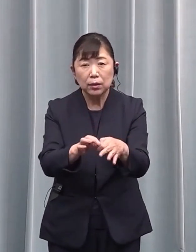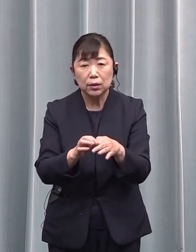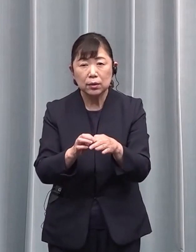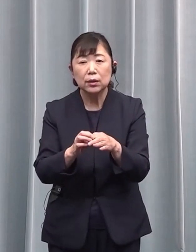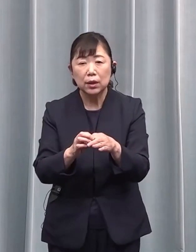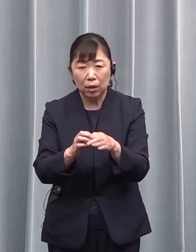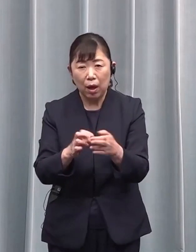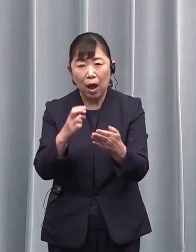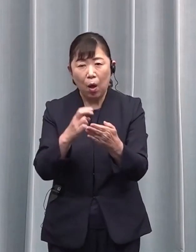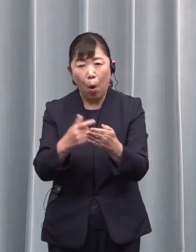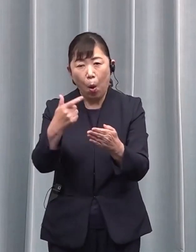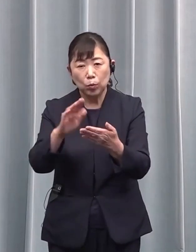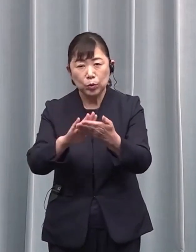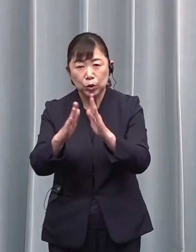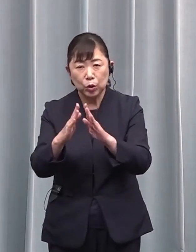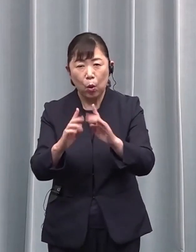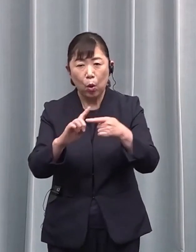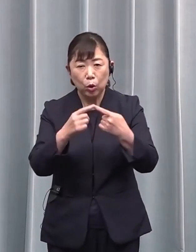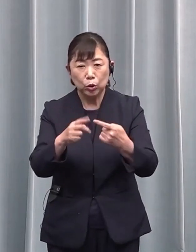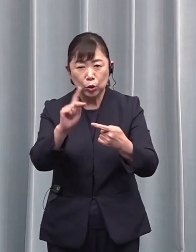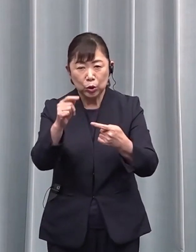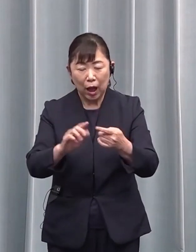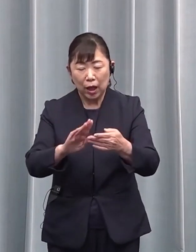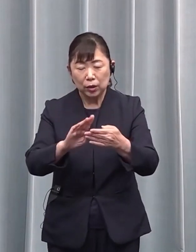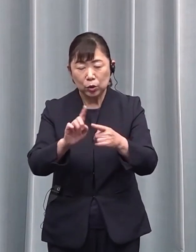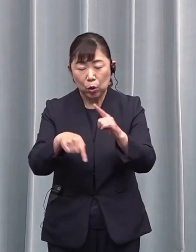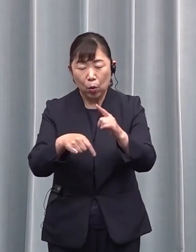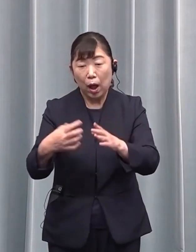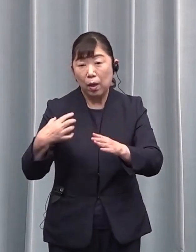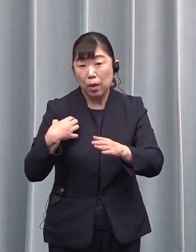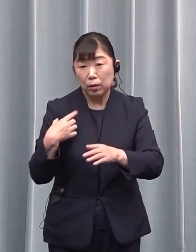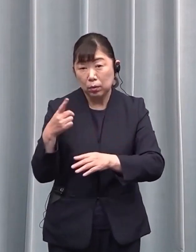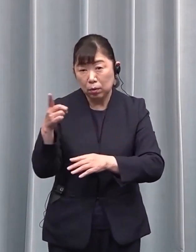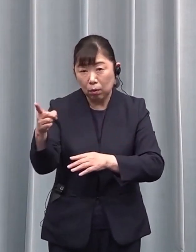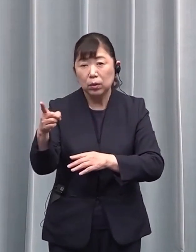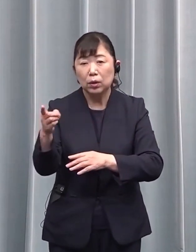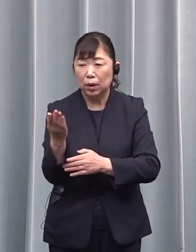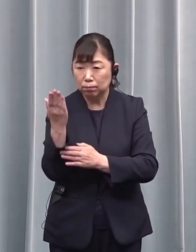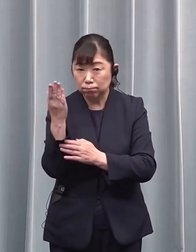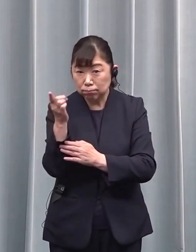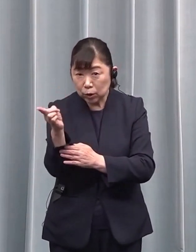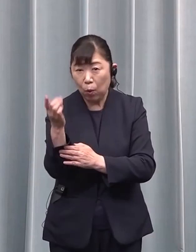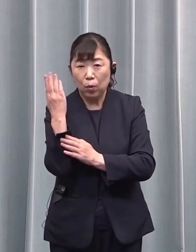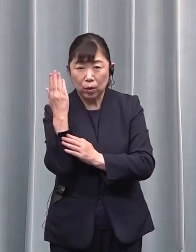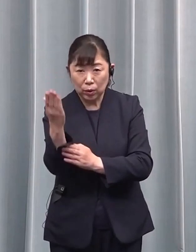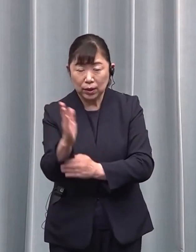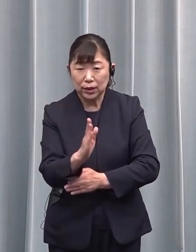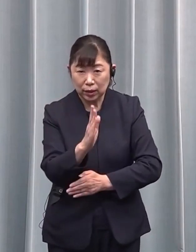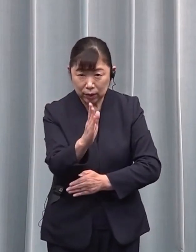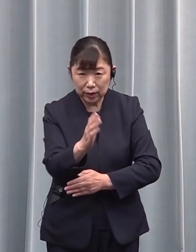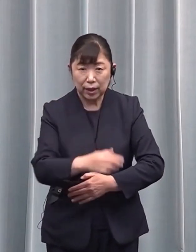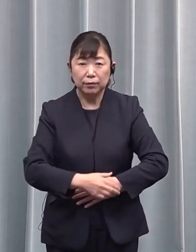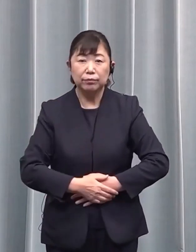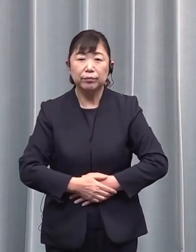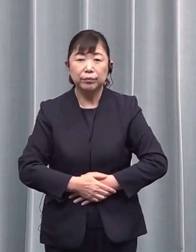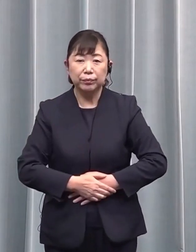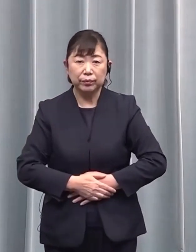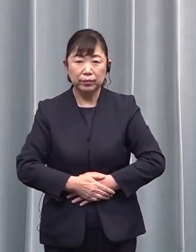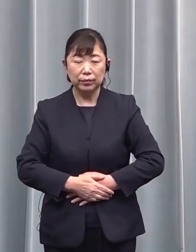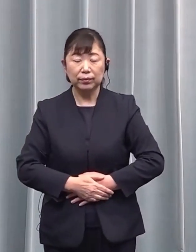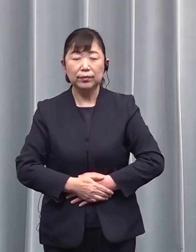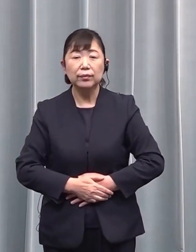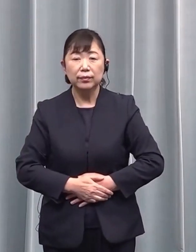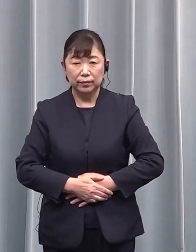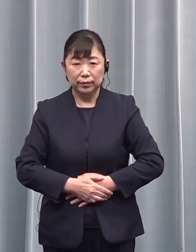省、入管庁で対応すべきものと承知をしておりますので、法務省にお尋ねをいただきたいと思います。 は